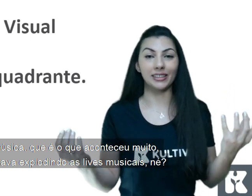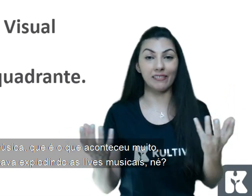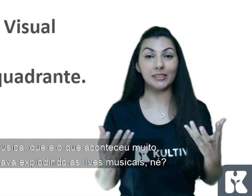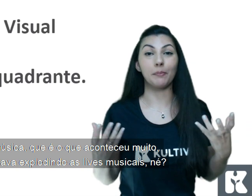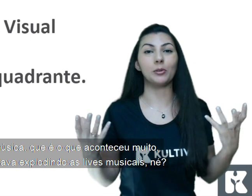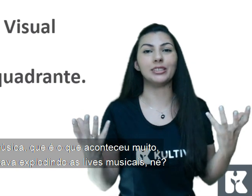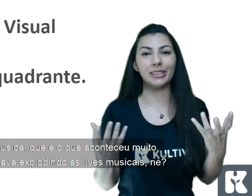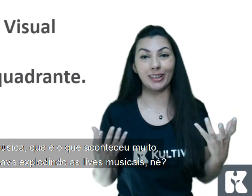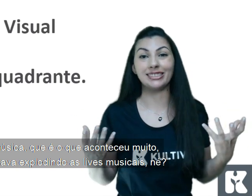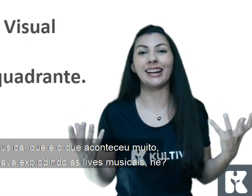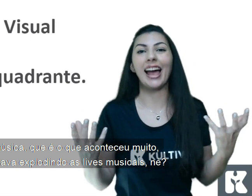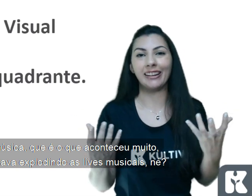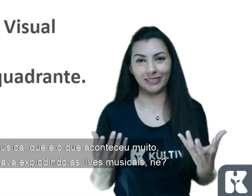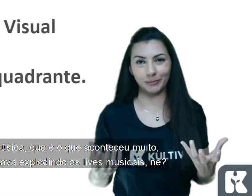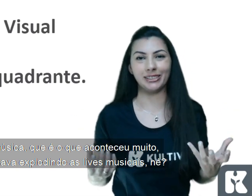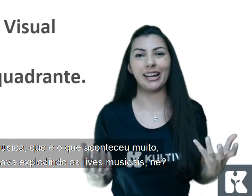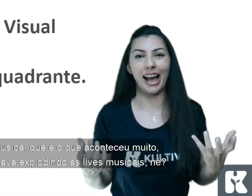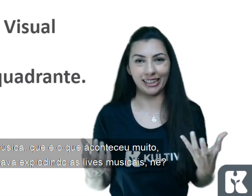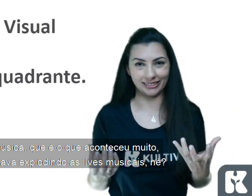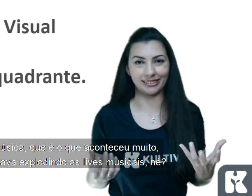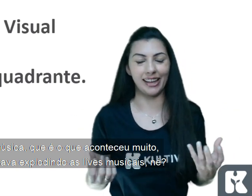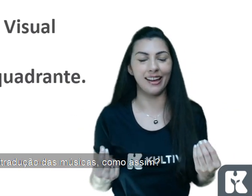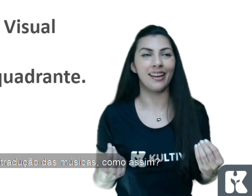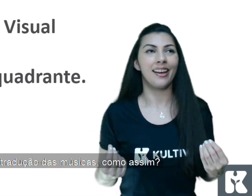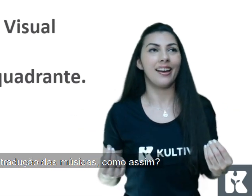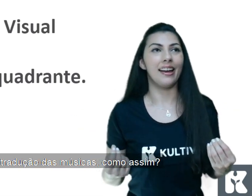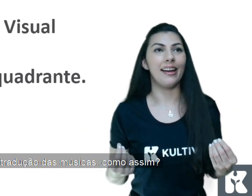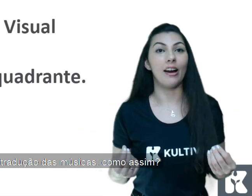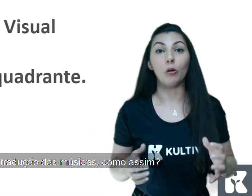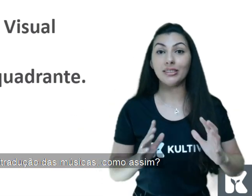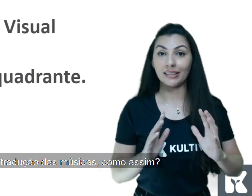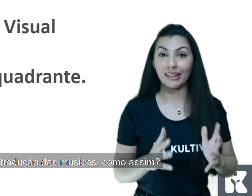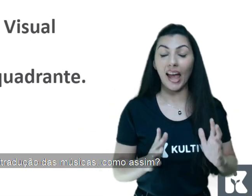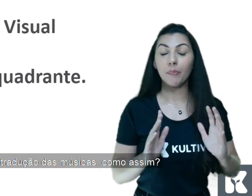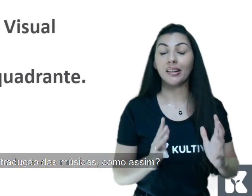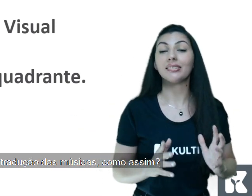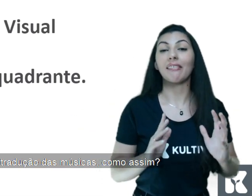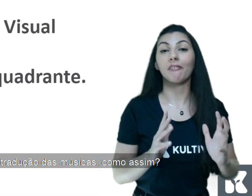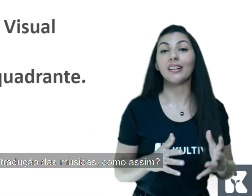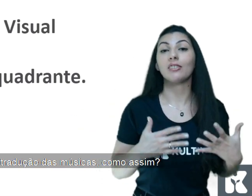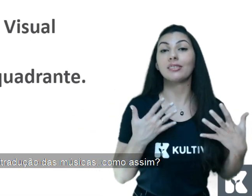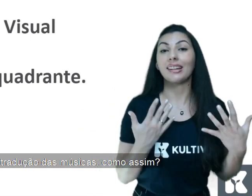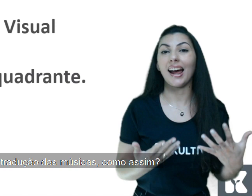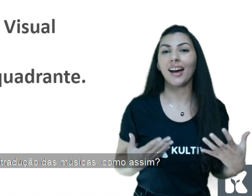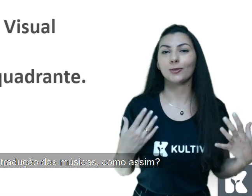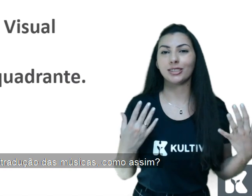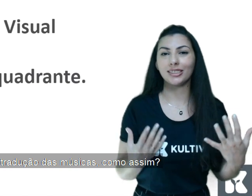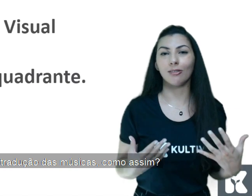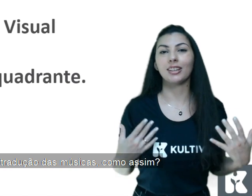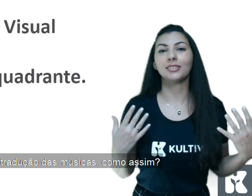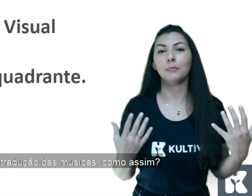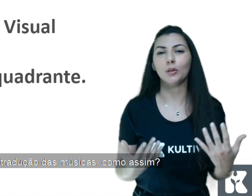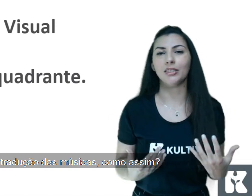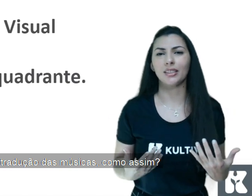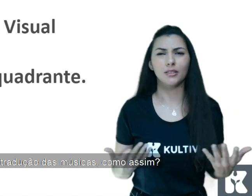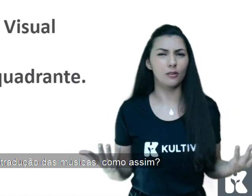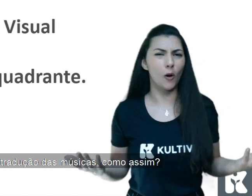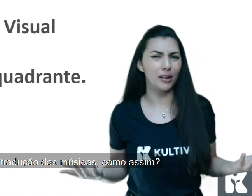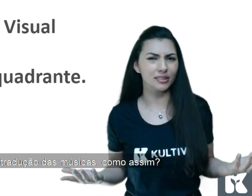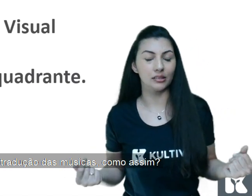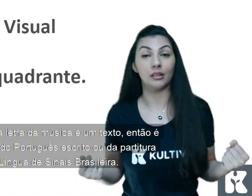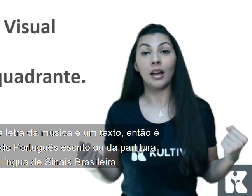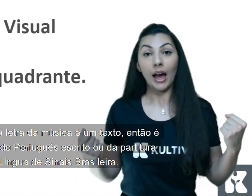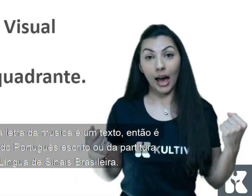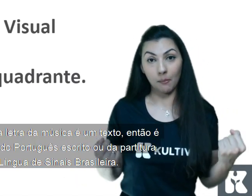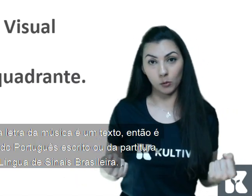internet, estava explodindo as lives musicais, né? Os intérpretes estavam fazendo tradução das músicas.